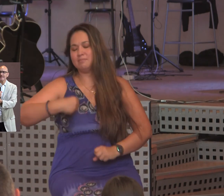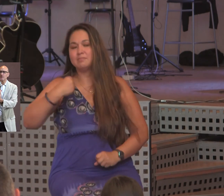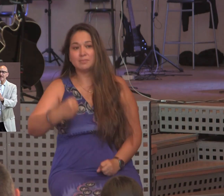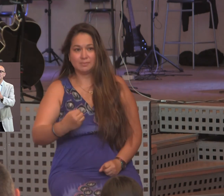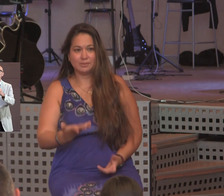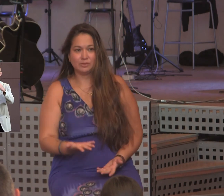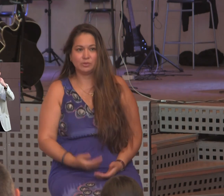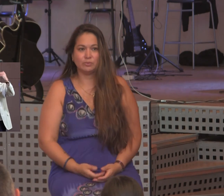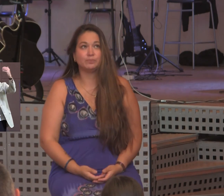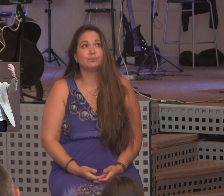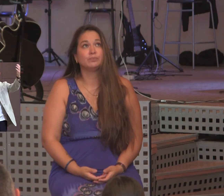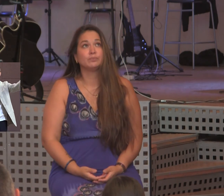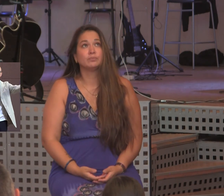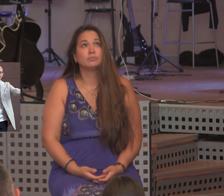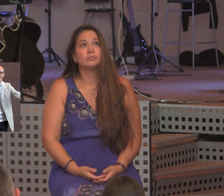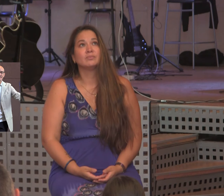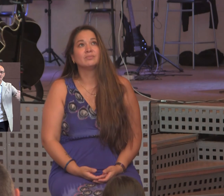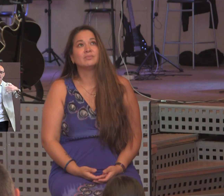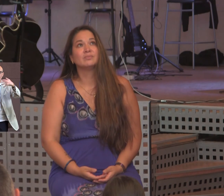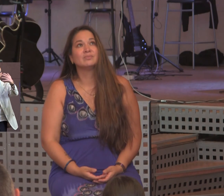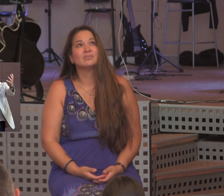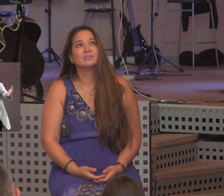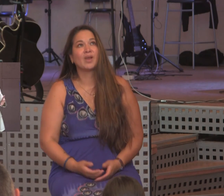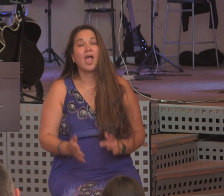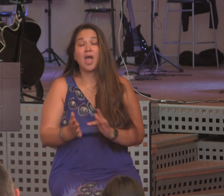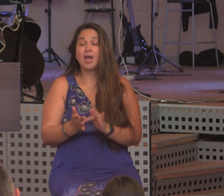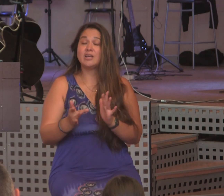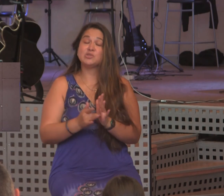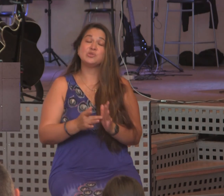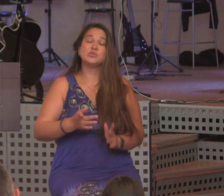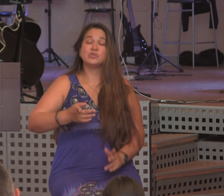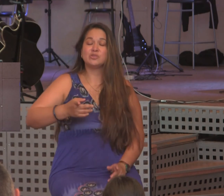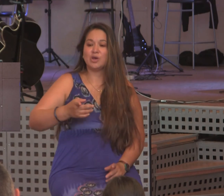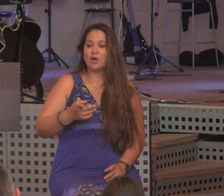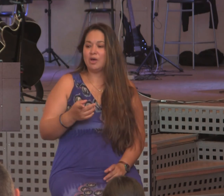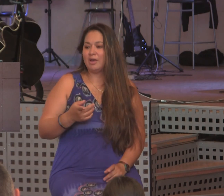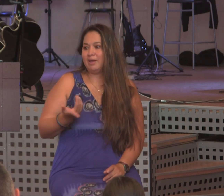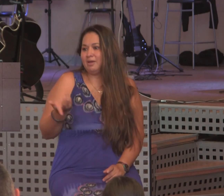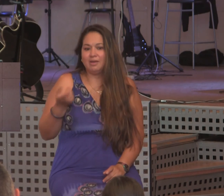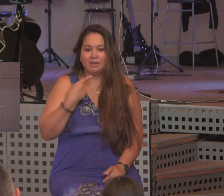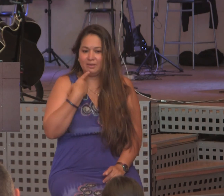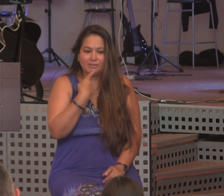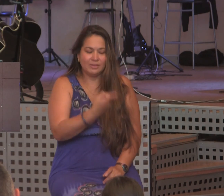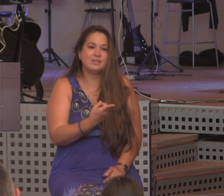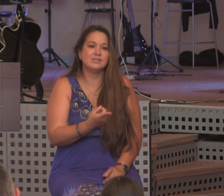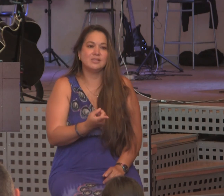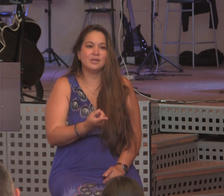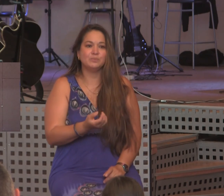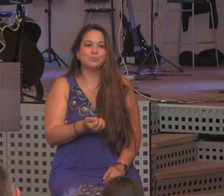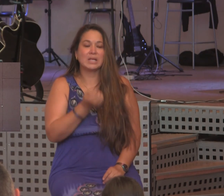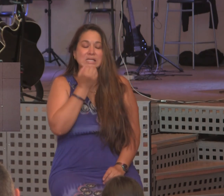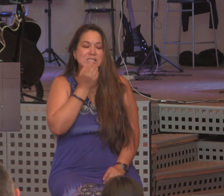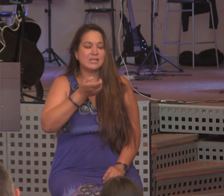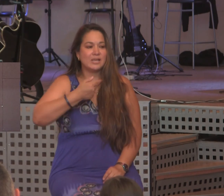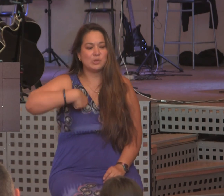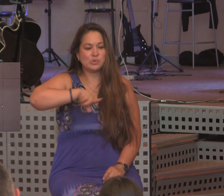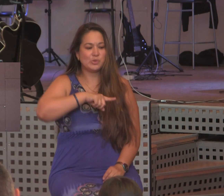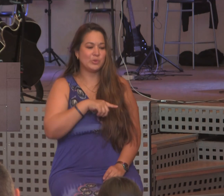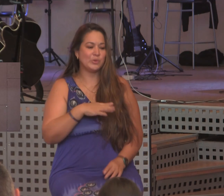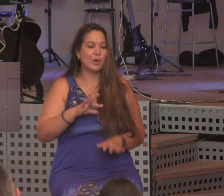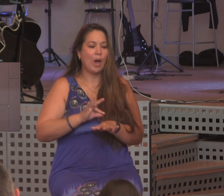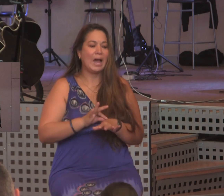No está diciendo que él nos va a llevar a sitios donde comer. Si juntamos un poco todo esto, lo que pasa es que